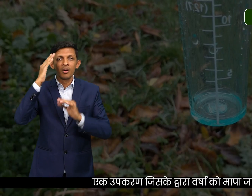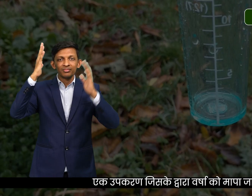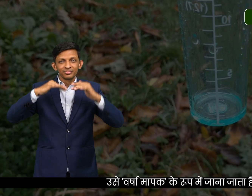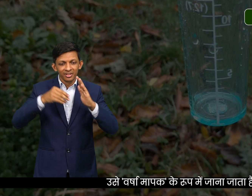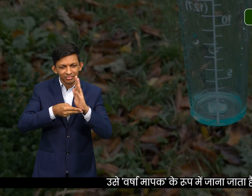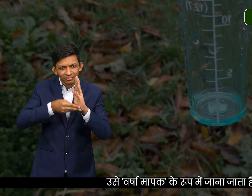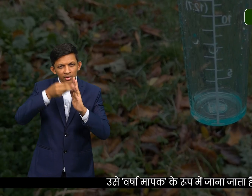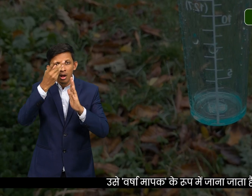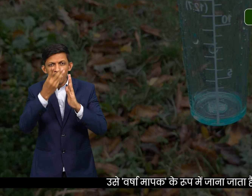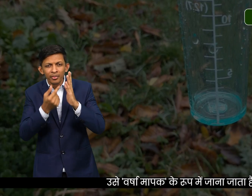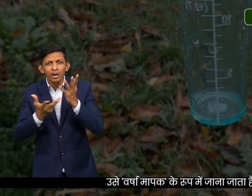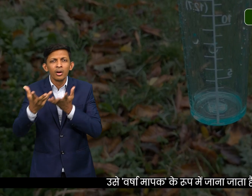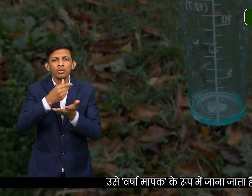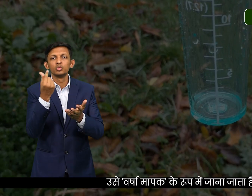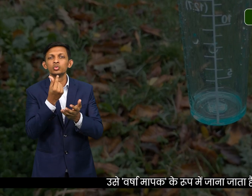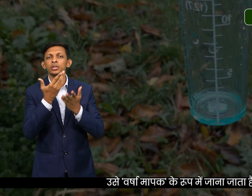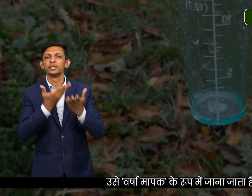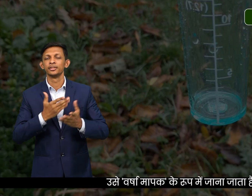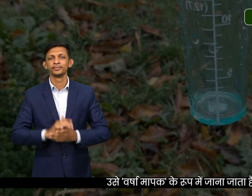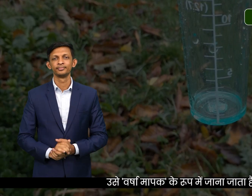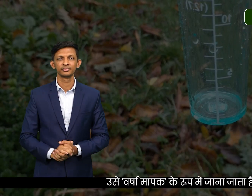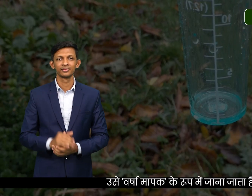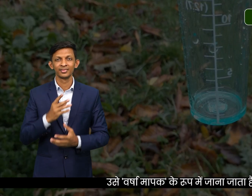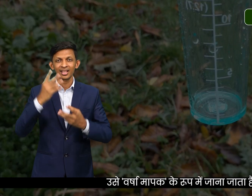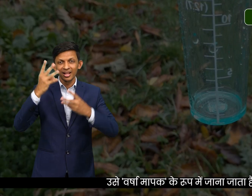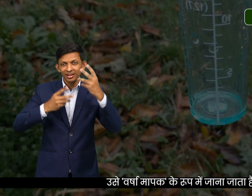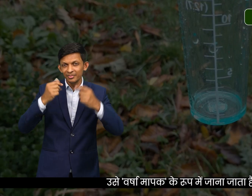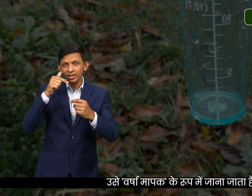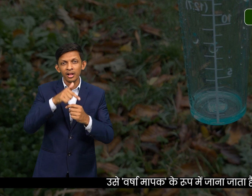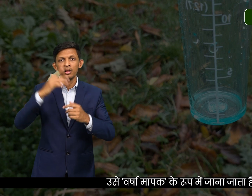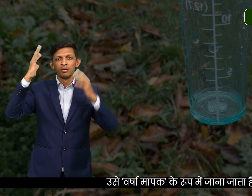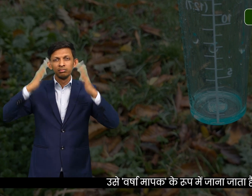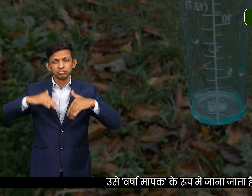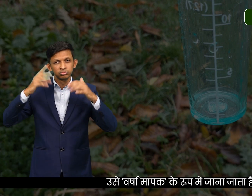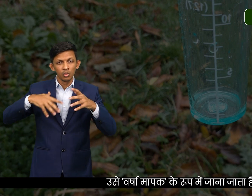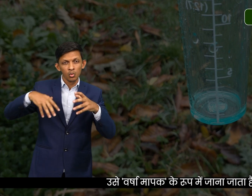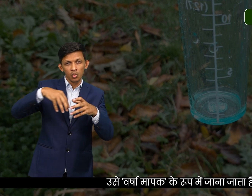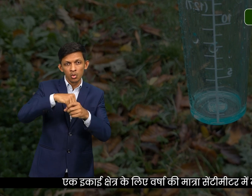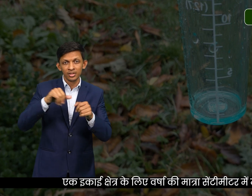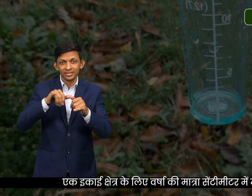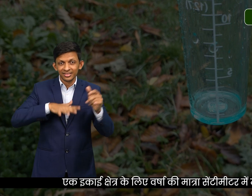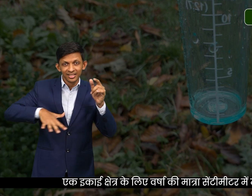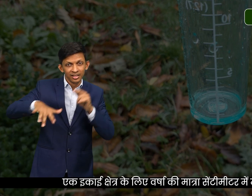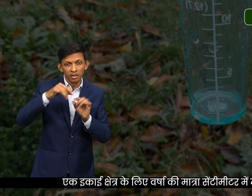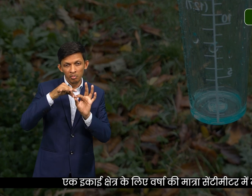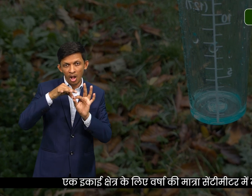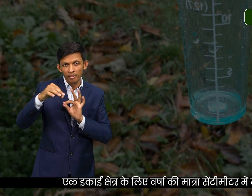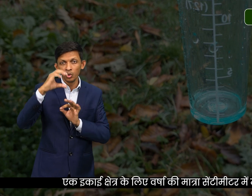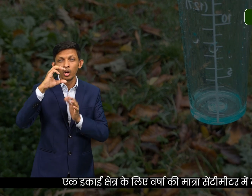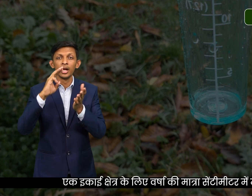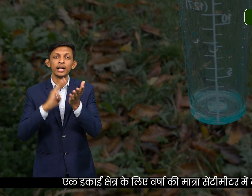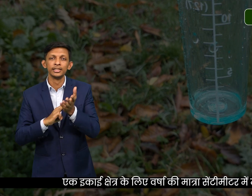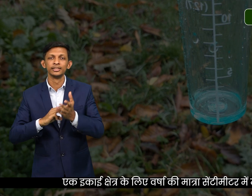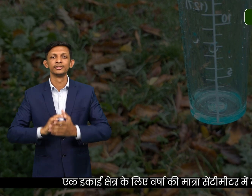जाता है, उसे वर्षा मापक के रूप में जाना जाता है। एक इकाई क्षेत्र के